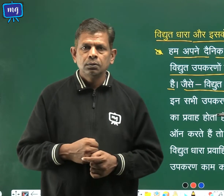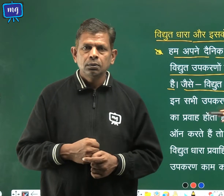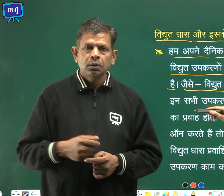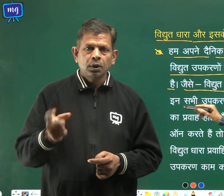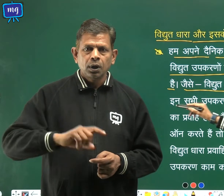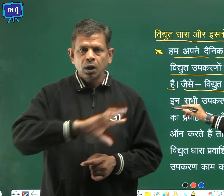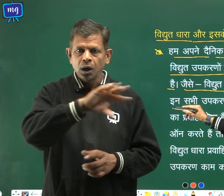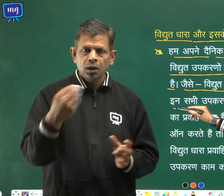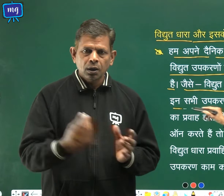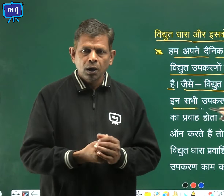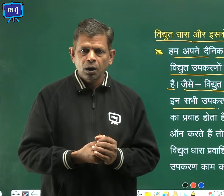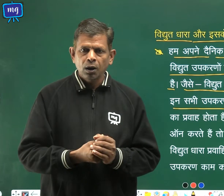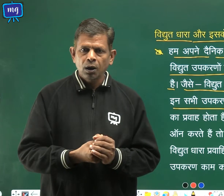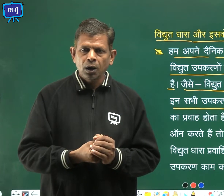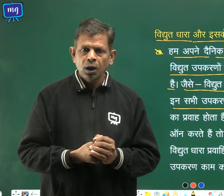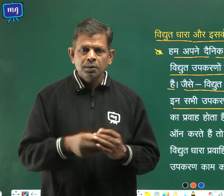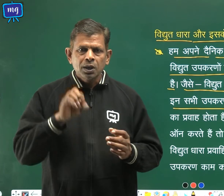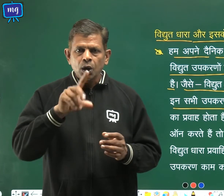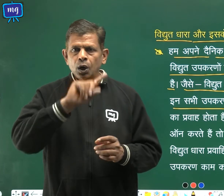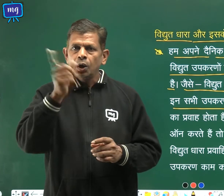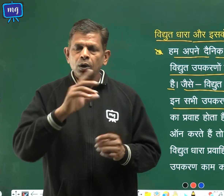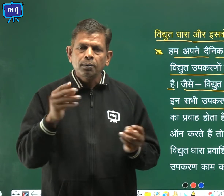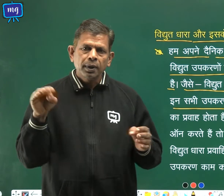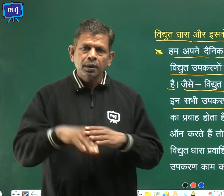इन सभी उपकरणों में